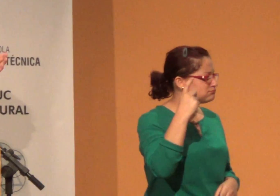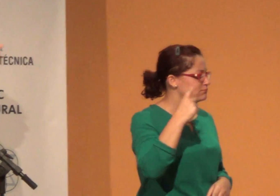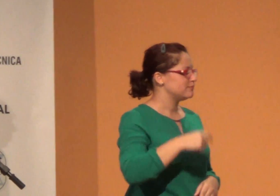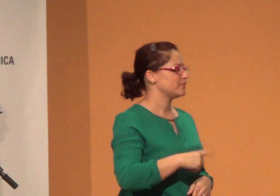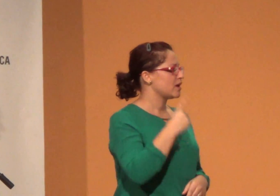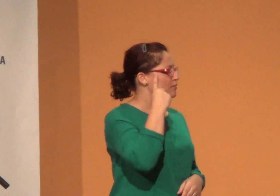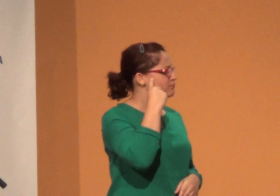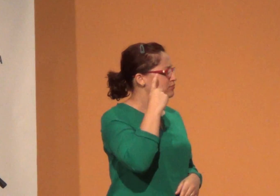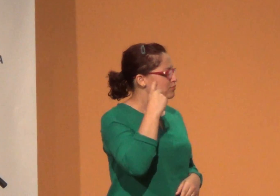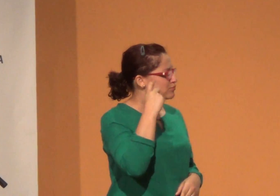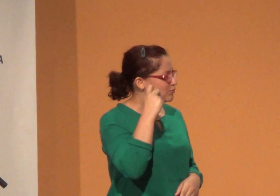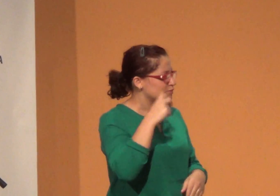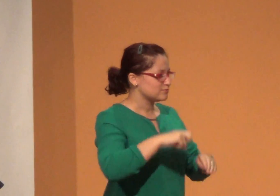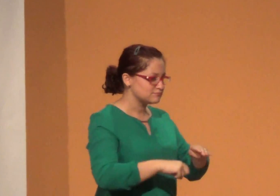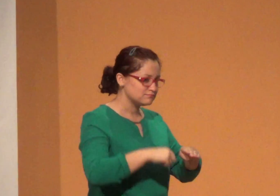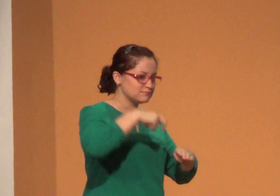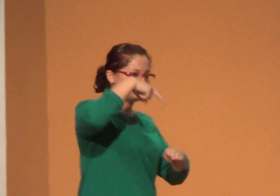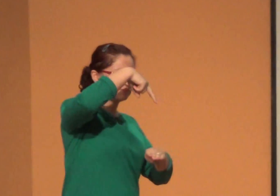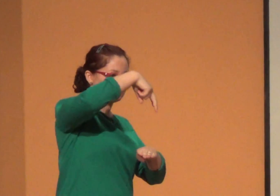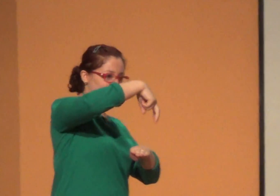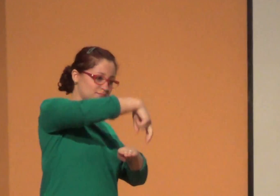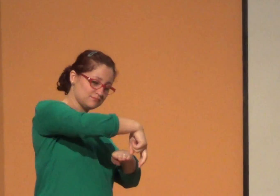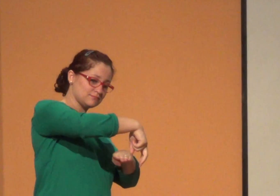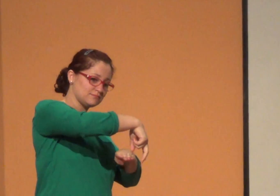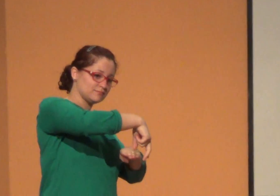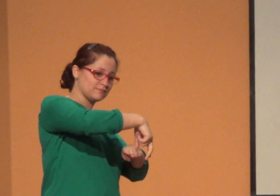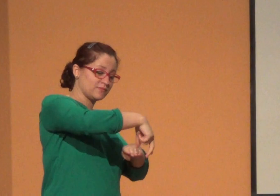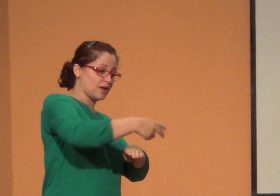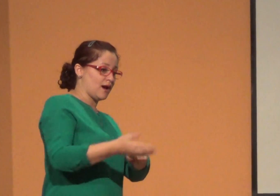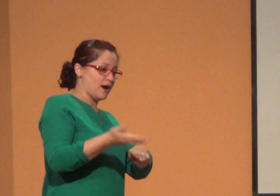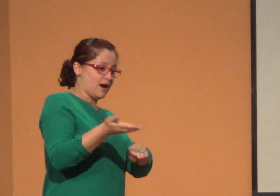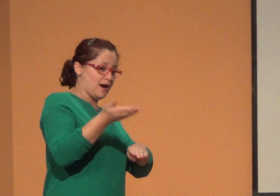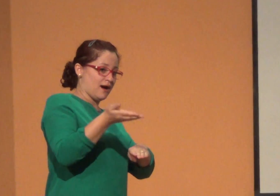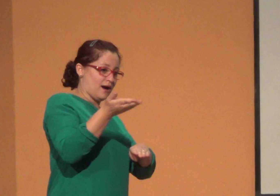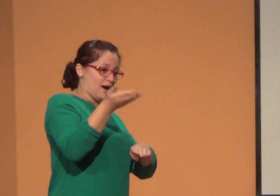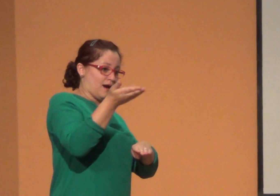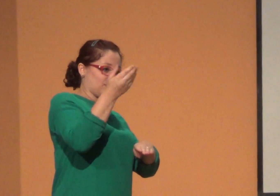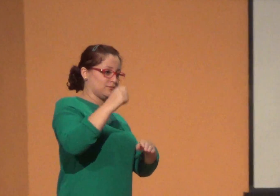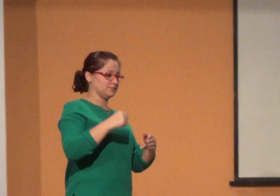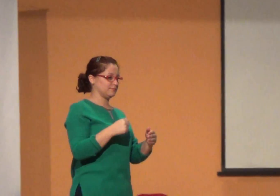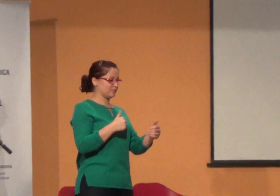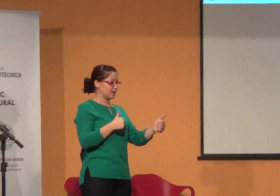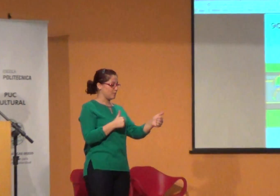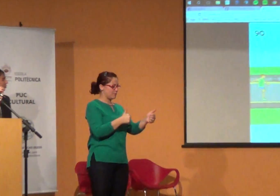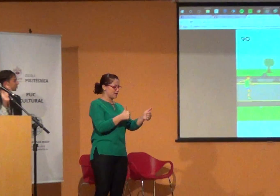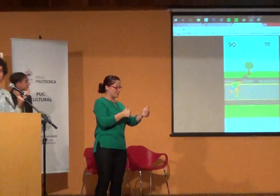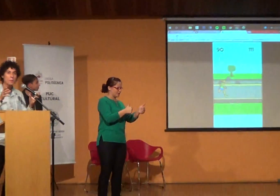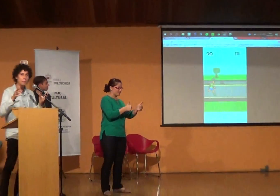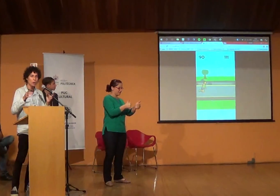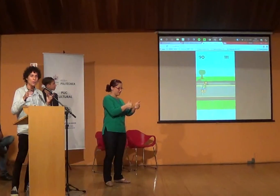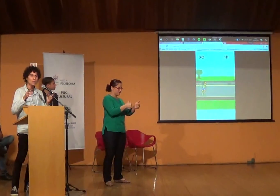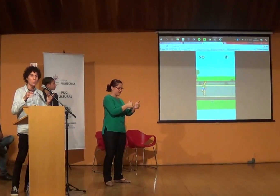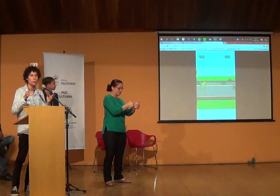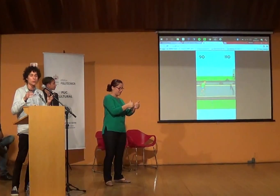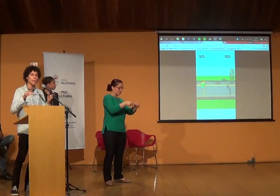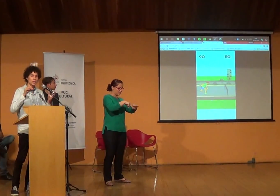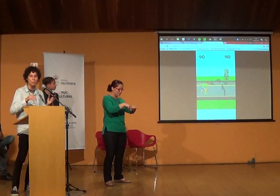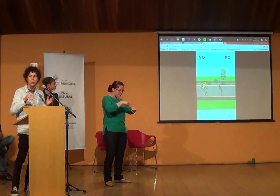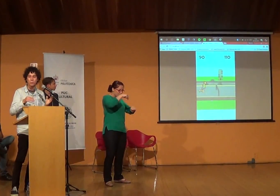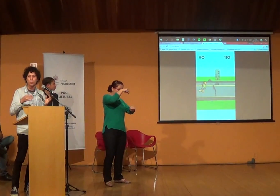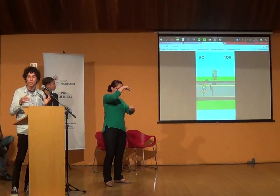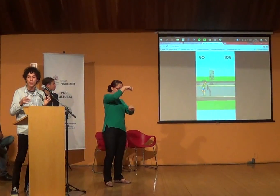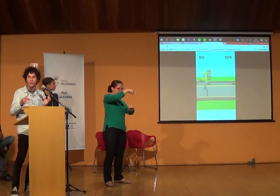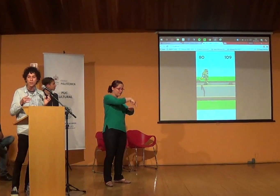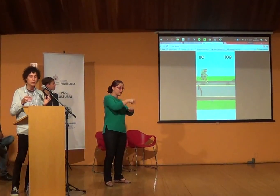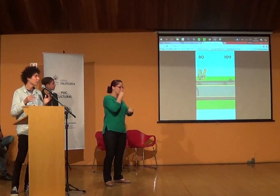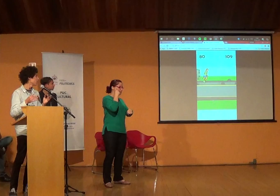o som específico para o obstáculo vai aumentando à medida que vai se aproximando. Daí, quando ele está bem próximo, ao ponto de que ele já